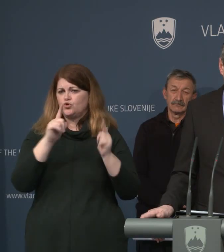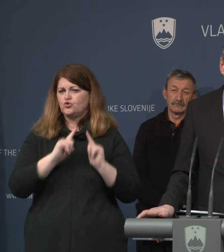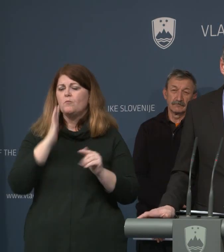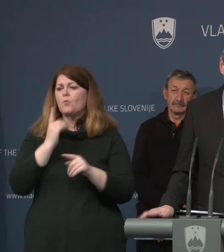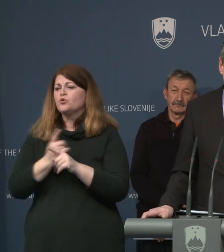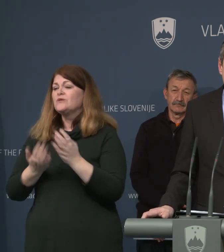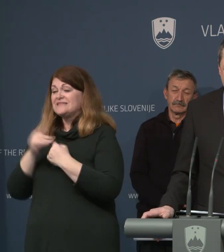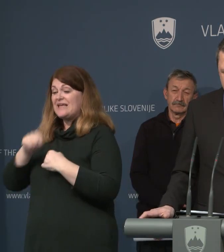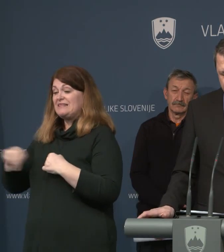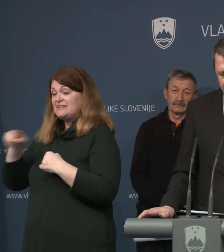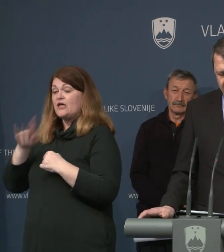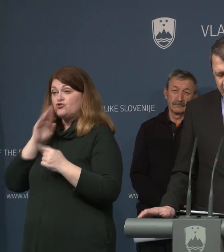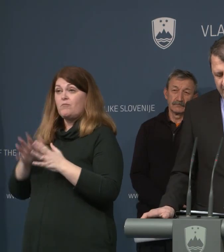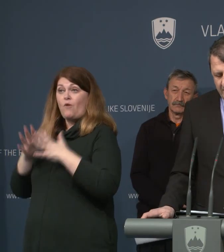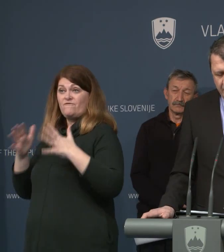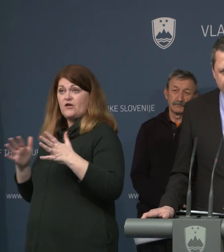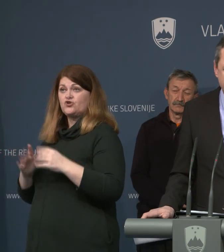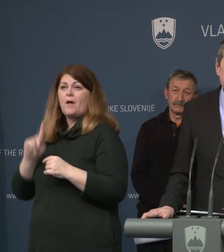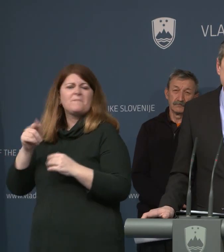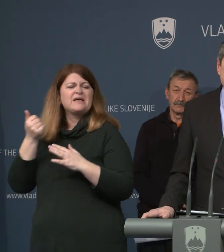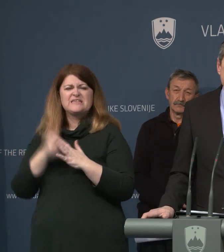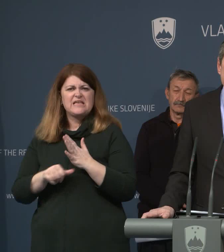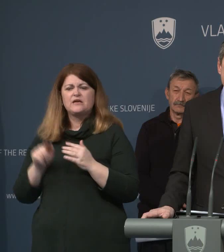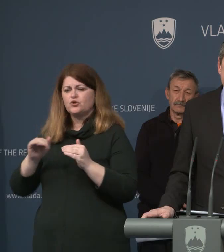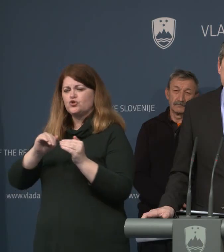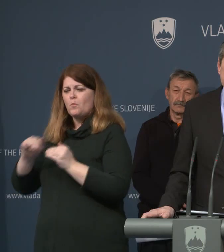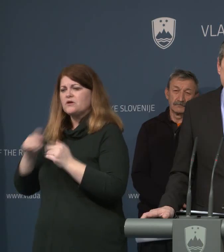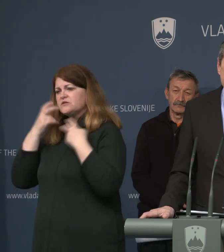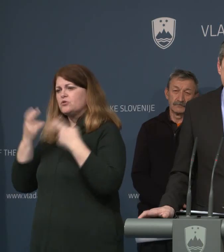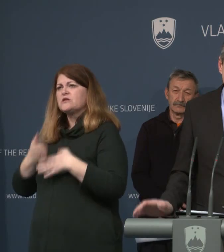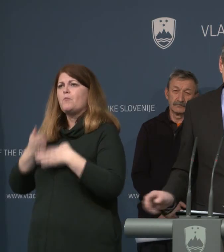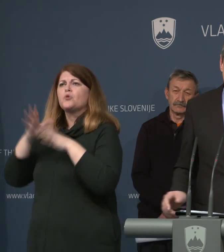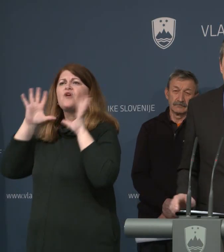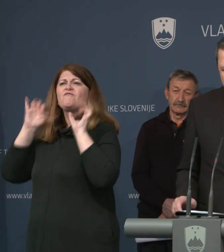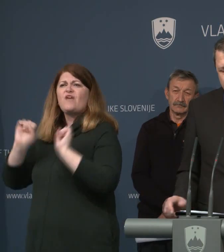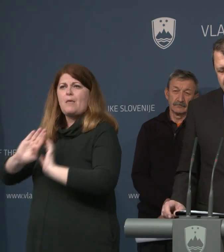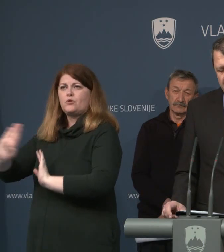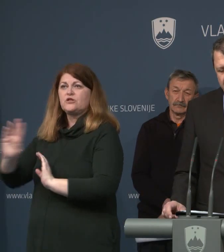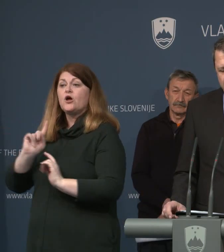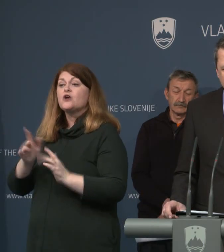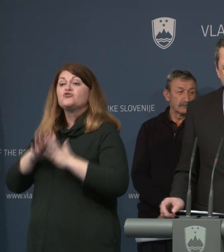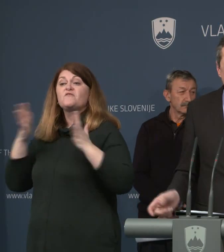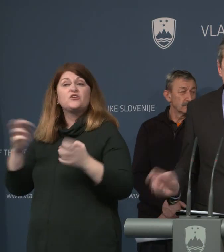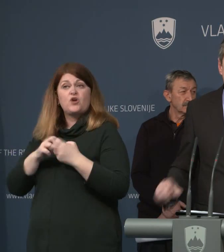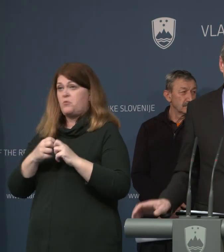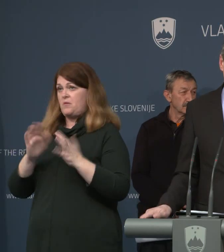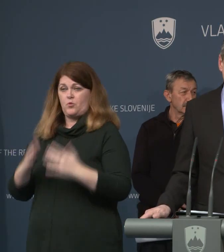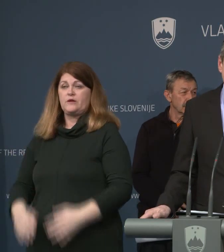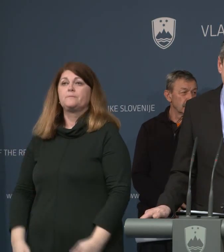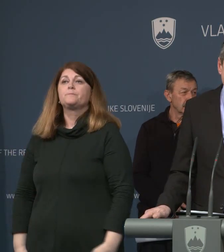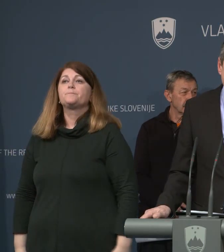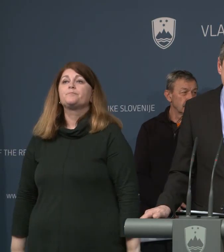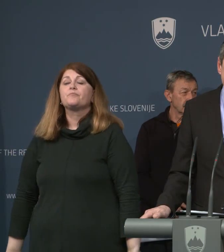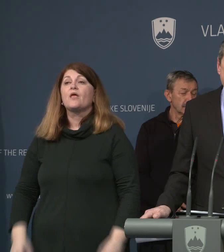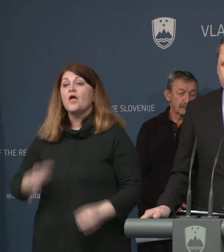tudi za te, če se bodo kaj nabrali, ampak se enkrat se pravim, so se umaknili in poiskali pomoč veleposlaništva, tako da kakšnega večjega problema ne bo. Če se